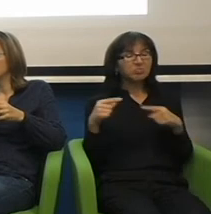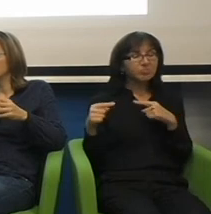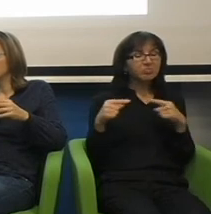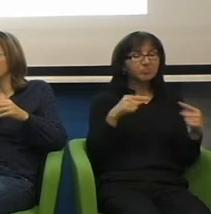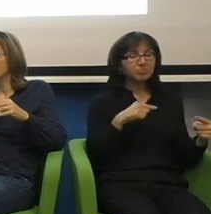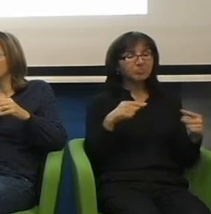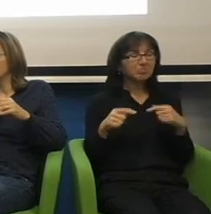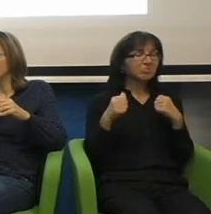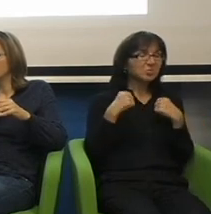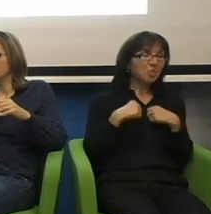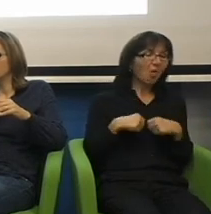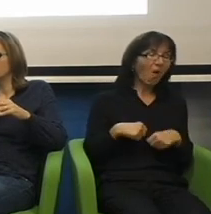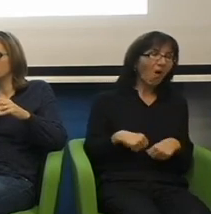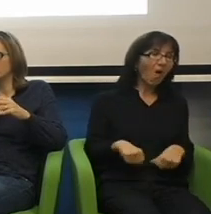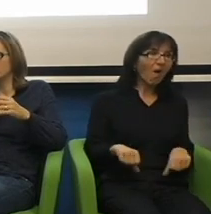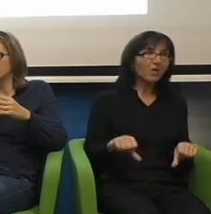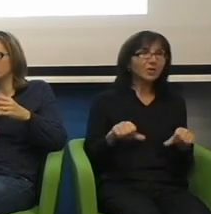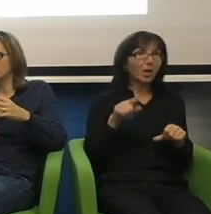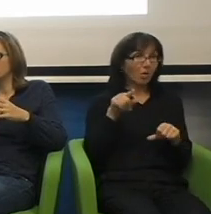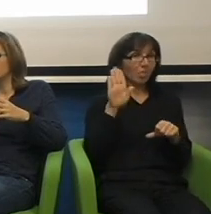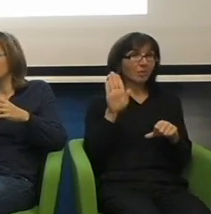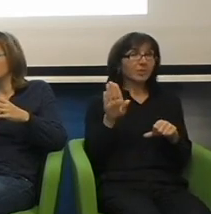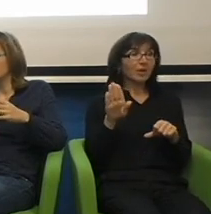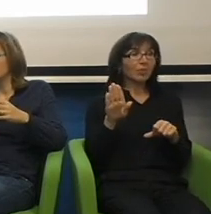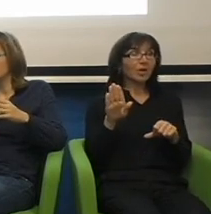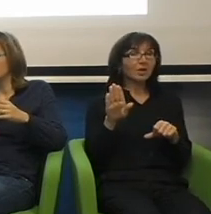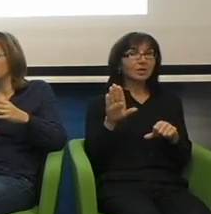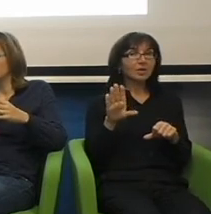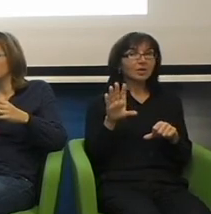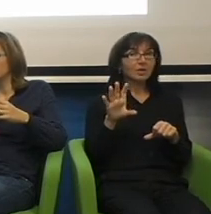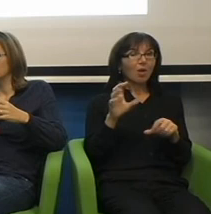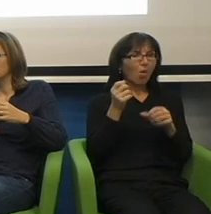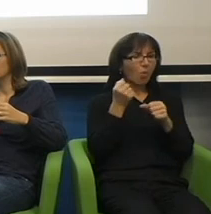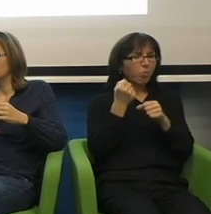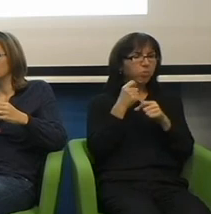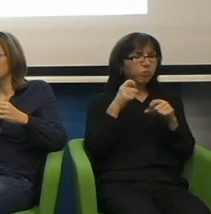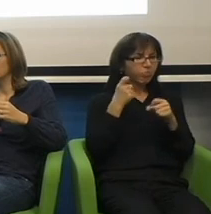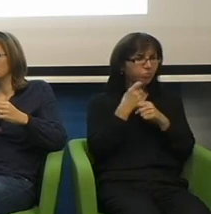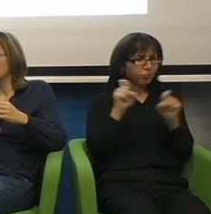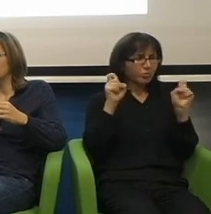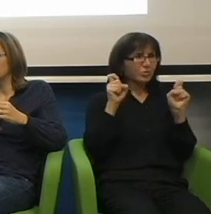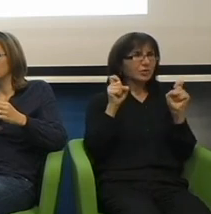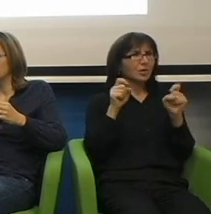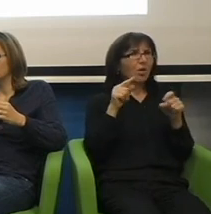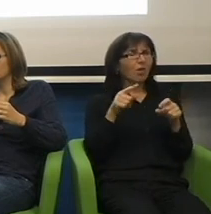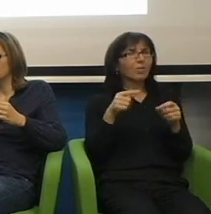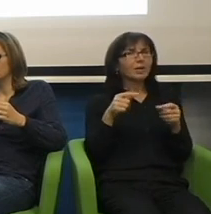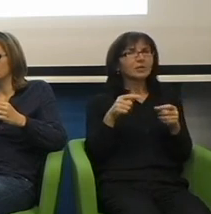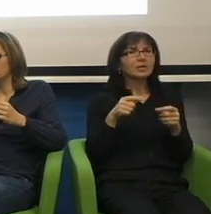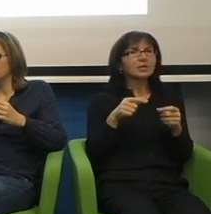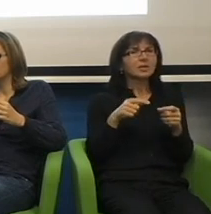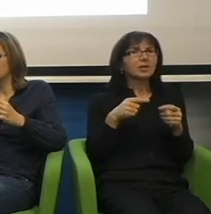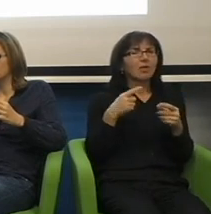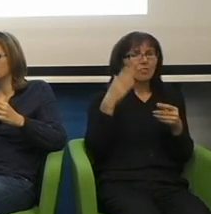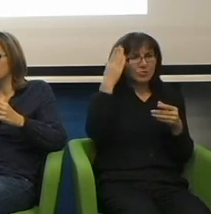podyskutować, rozszerzać horyzonty. Ona miała w sobie pewne zacięcie buntownicze, ale ona bardzo twardo stąpała po ziemi,